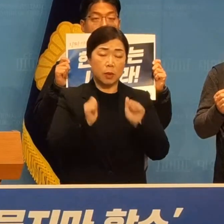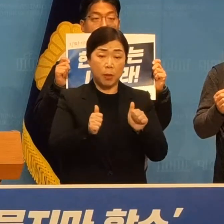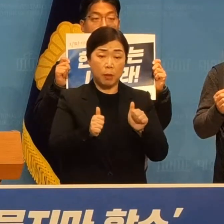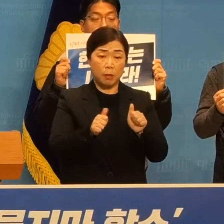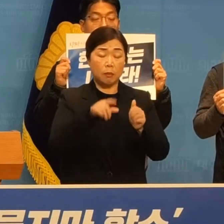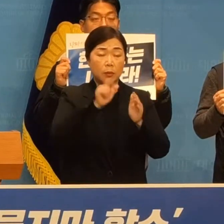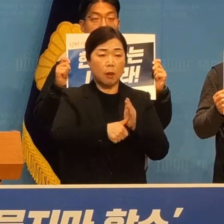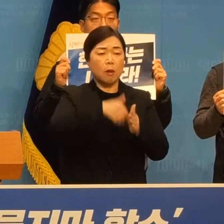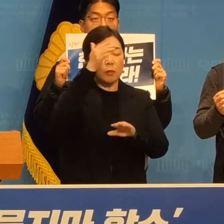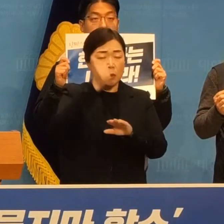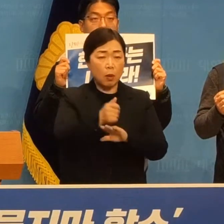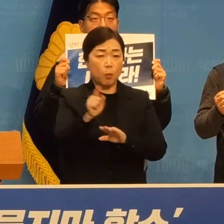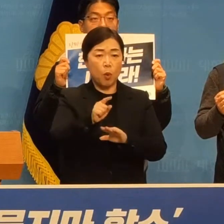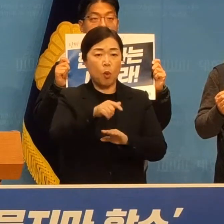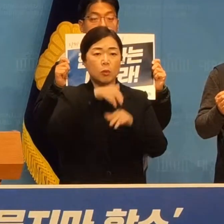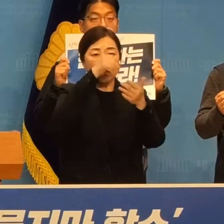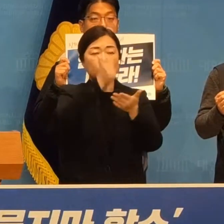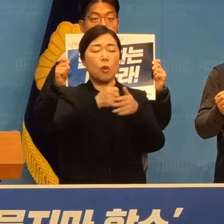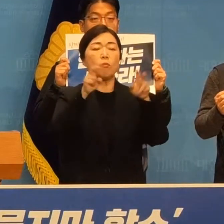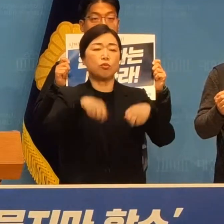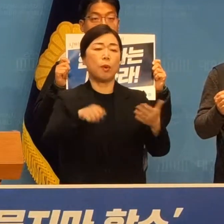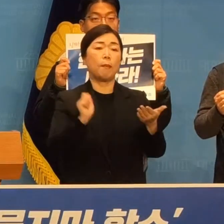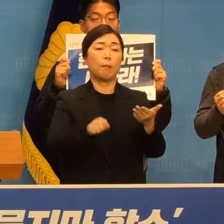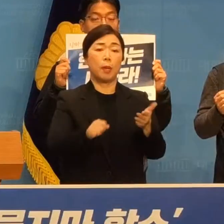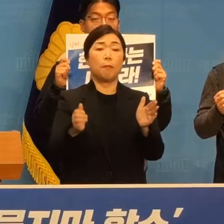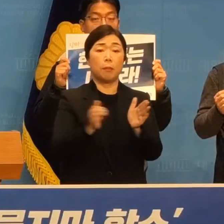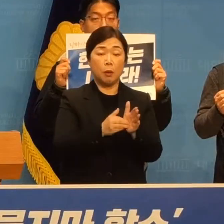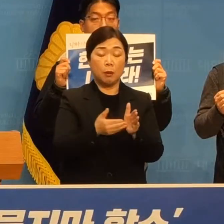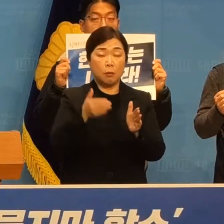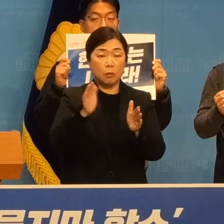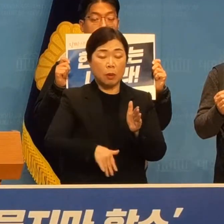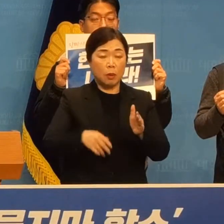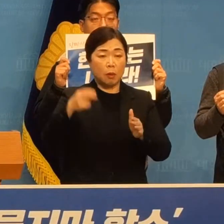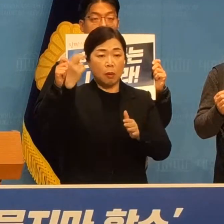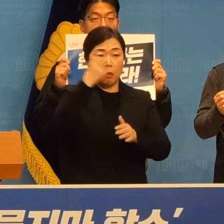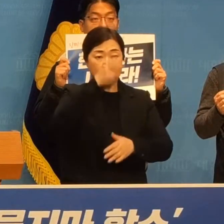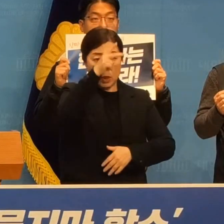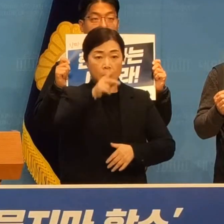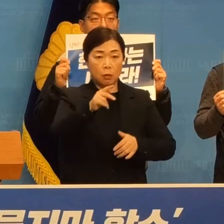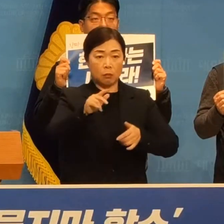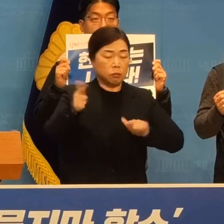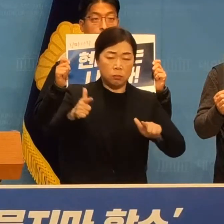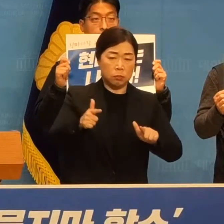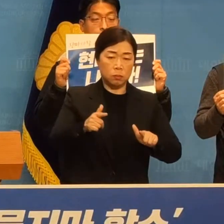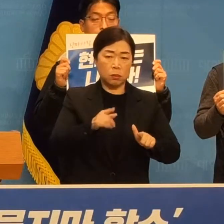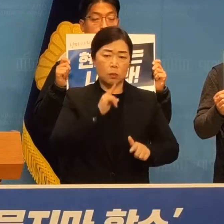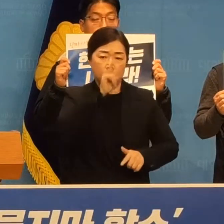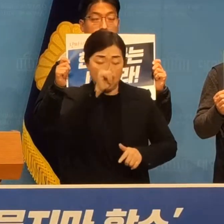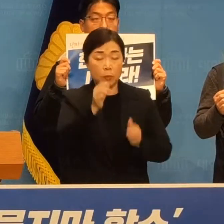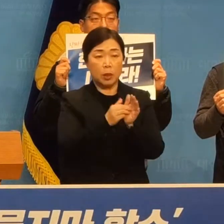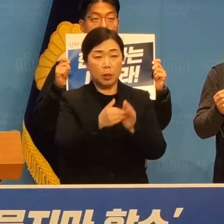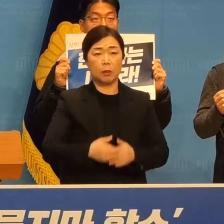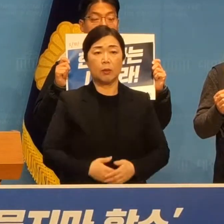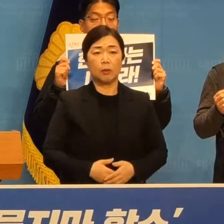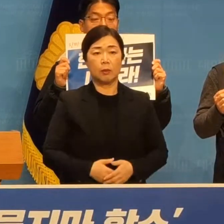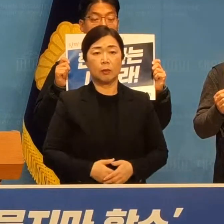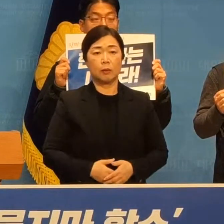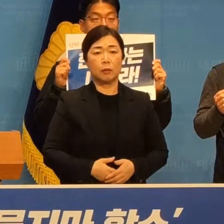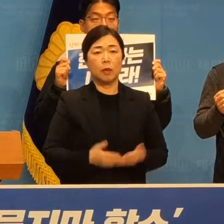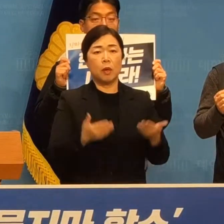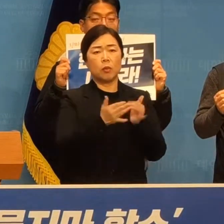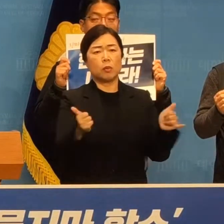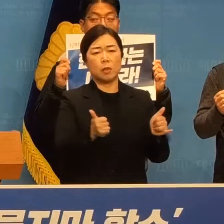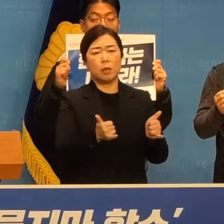났음에도 검찰은 최근 항소했습니다. 노동자에게 무리한